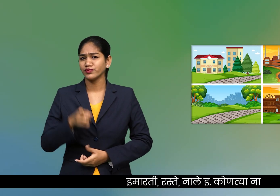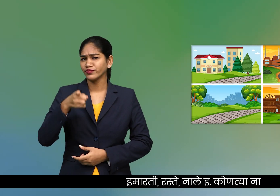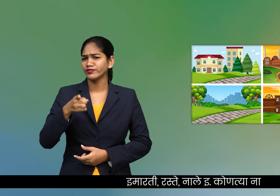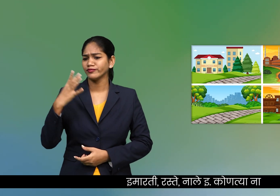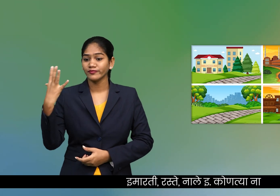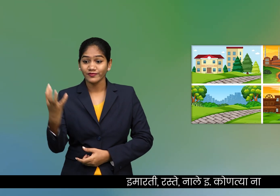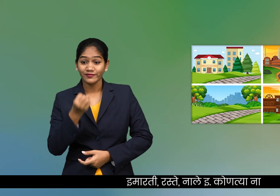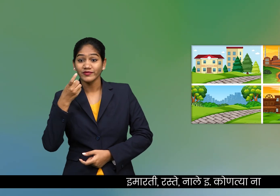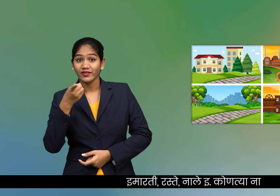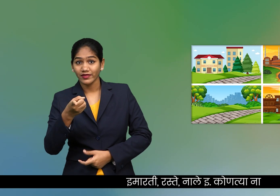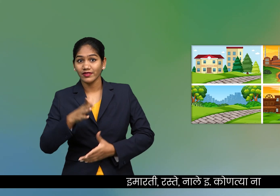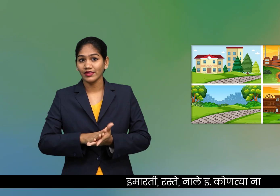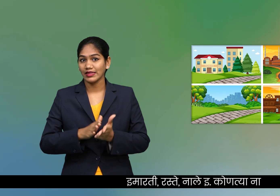इमारती, रस्ते, नाले इत्यादी